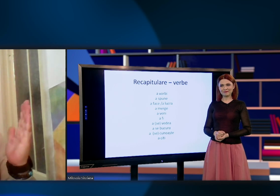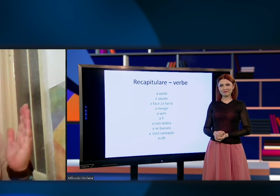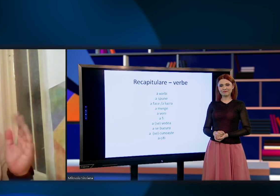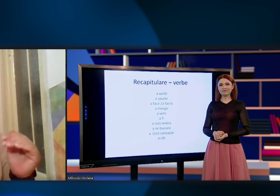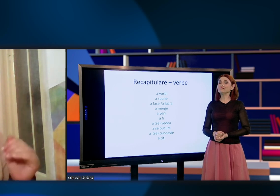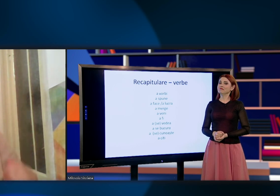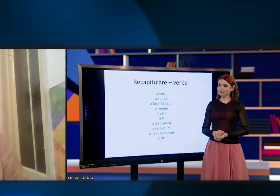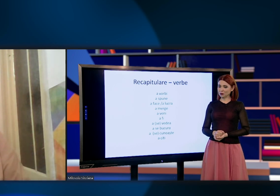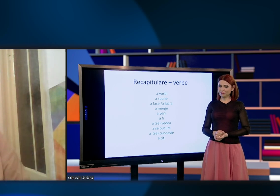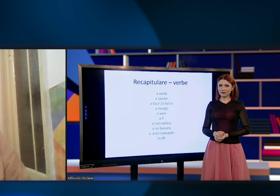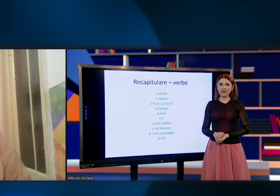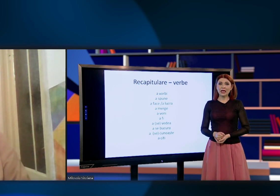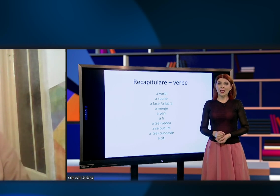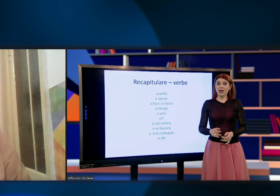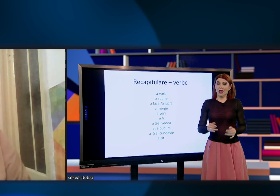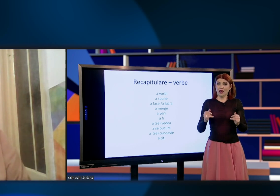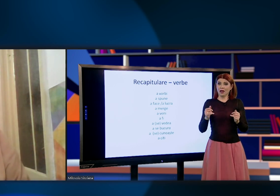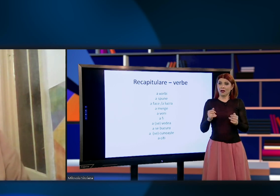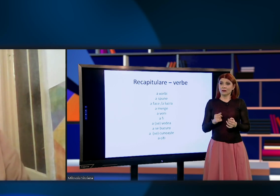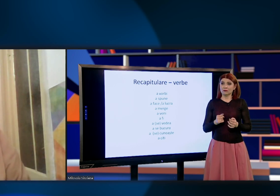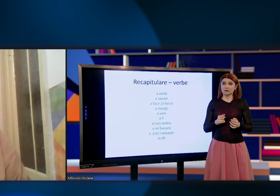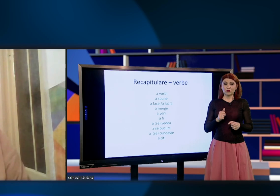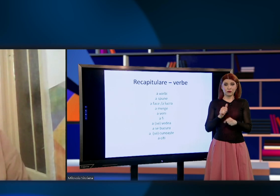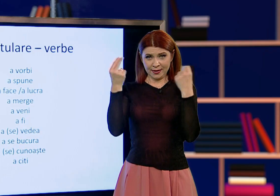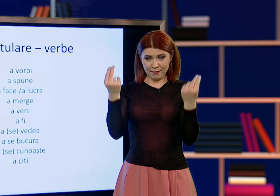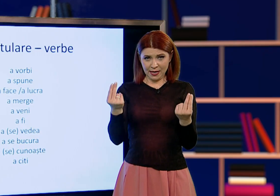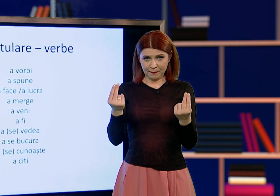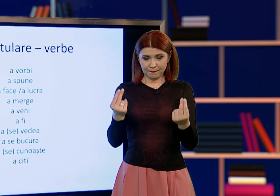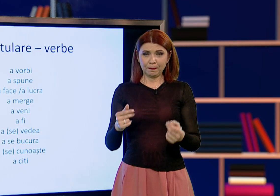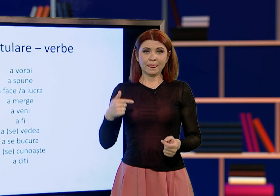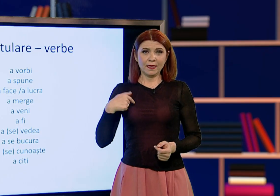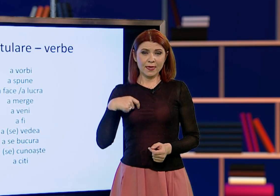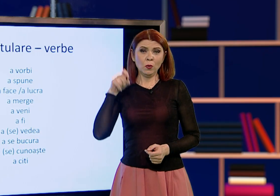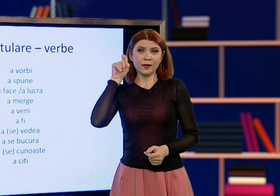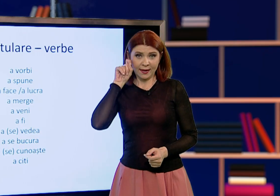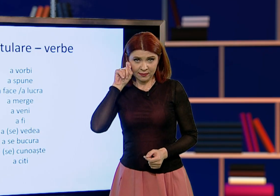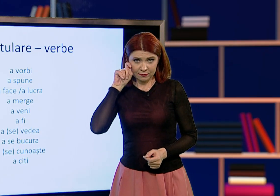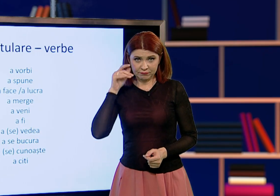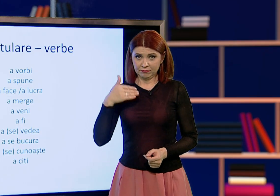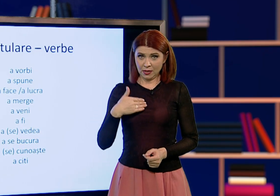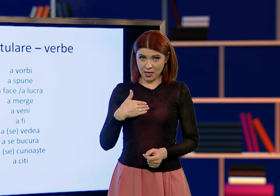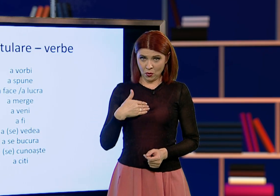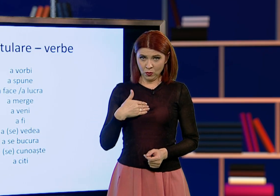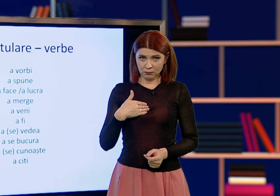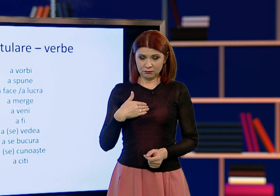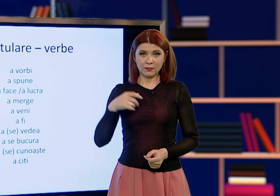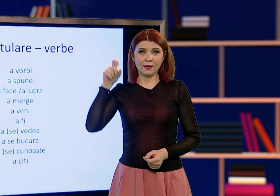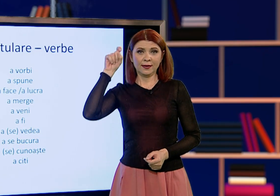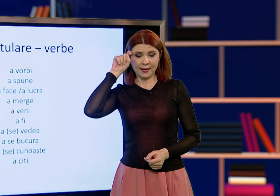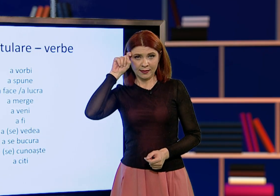bun sau a citi foarte bine Eu cred eu cred